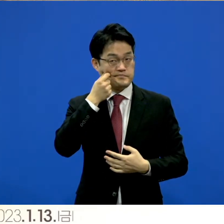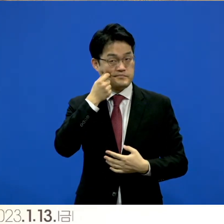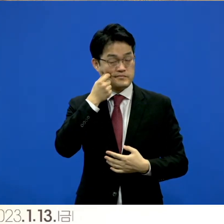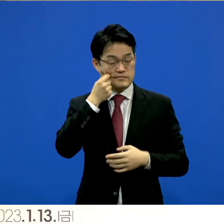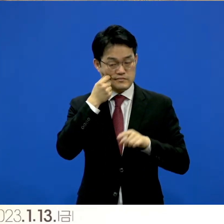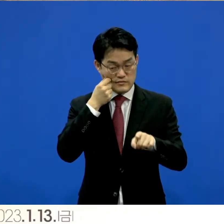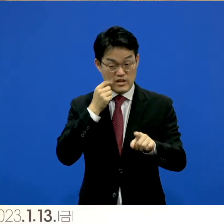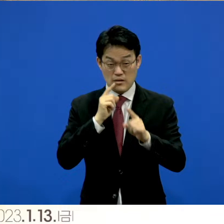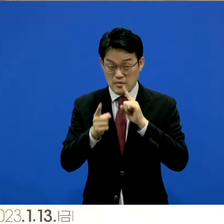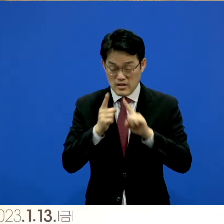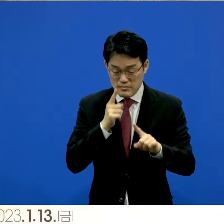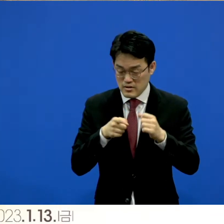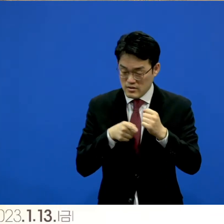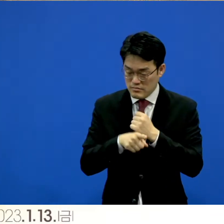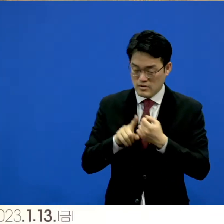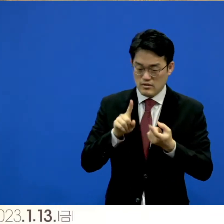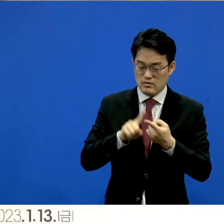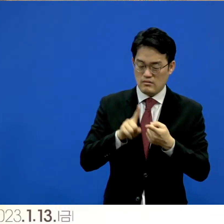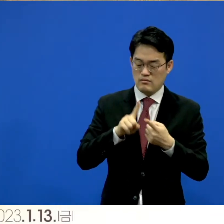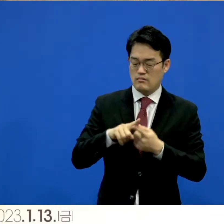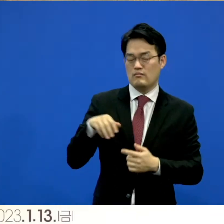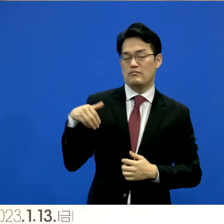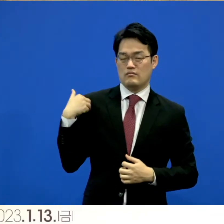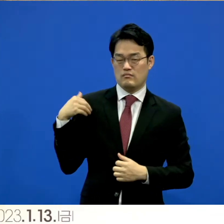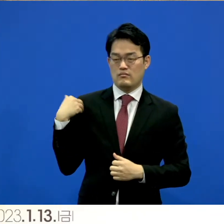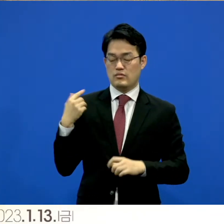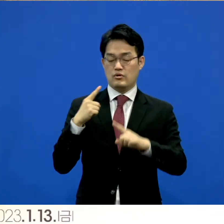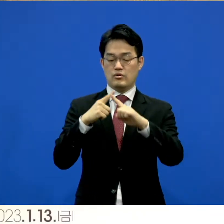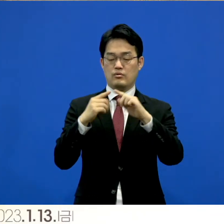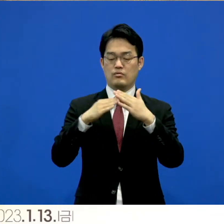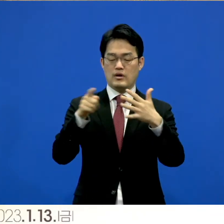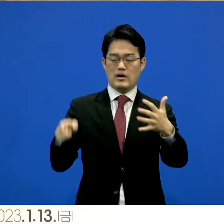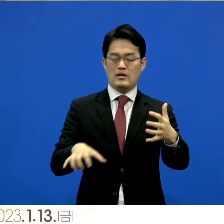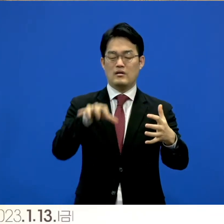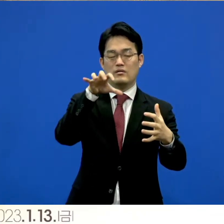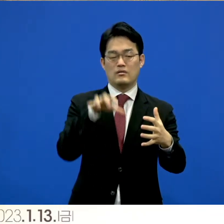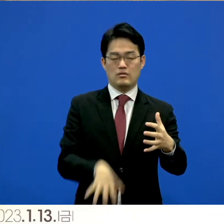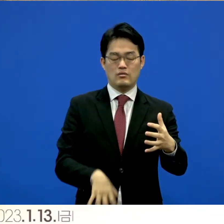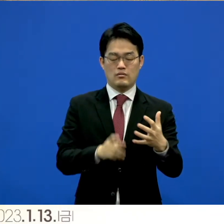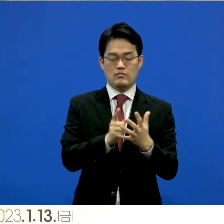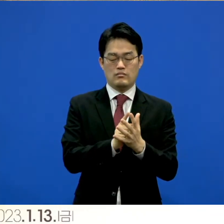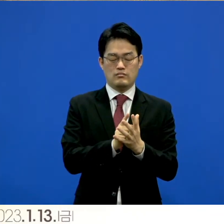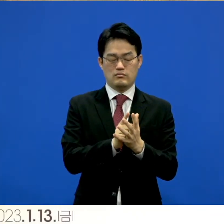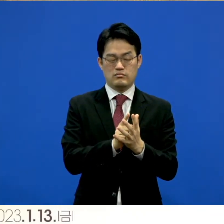무슨 의미인지를 알지 못합니다. 그래서 교회 안에서도 배제가 일어납니다.